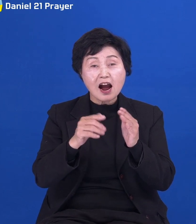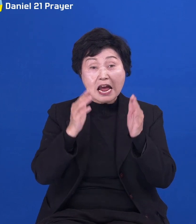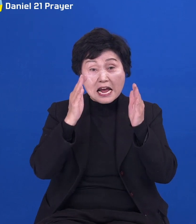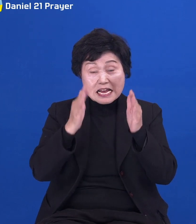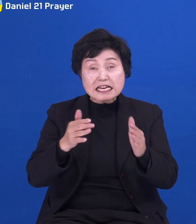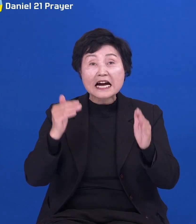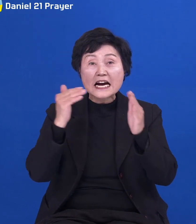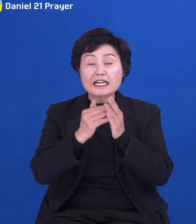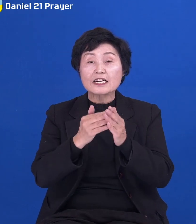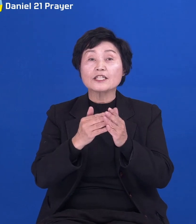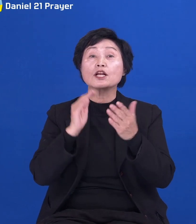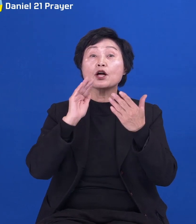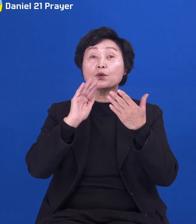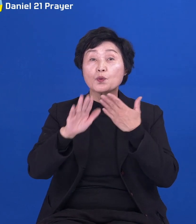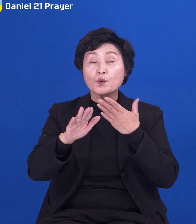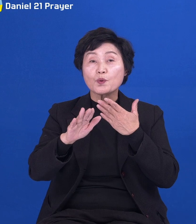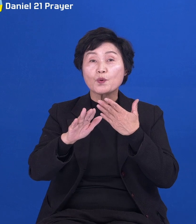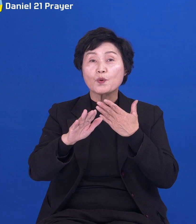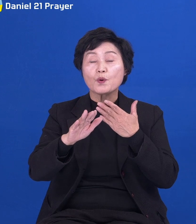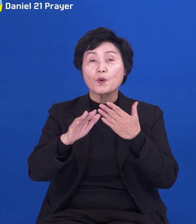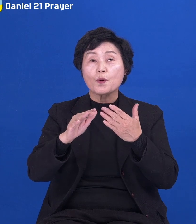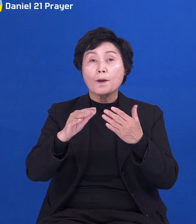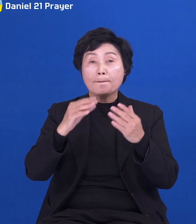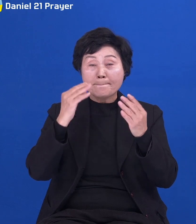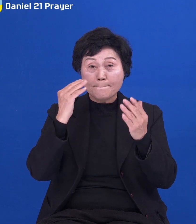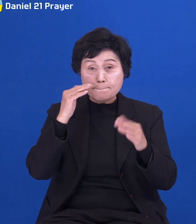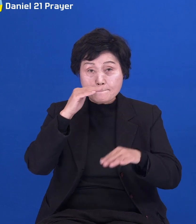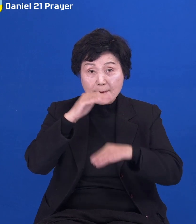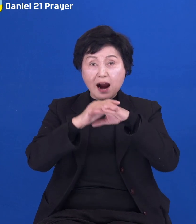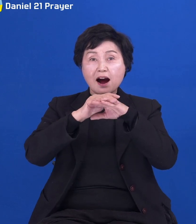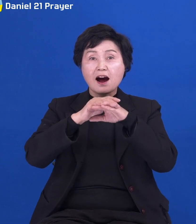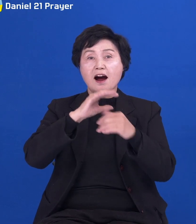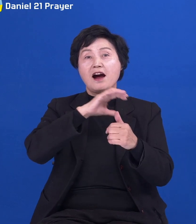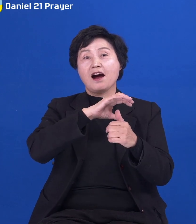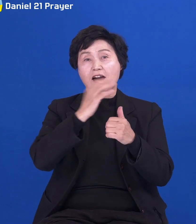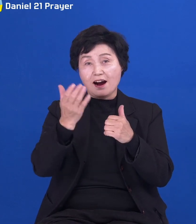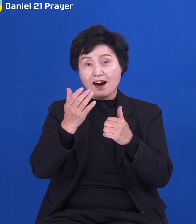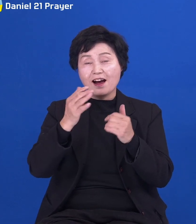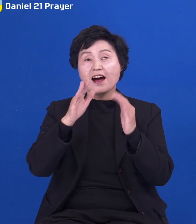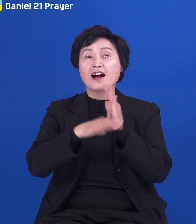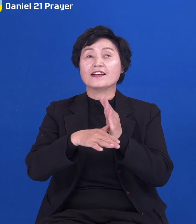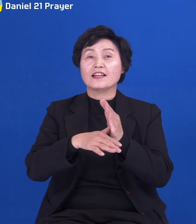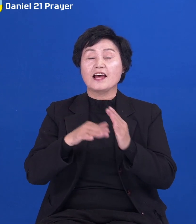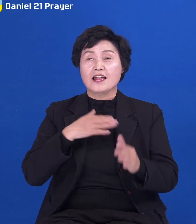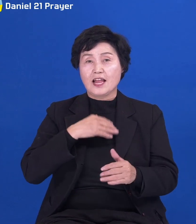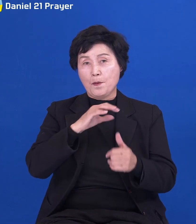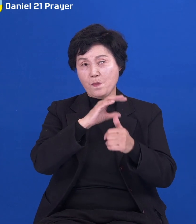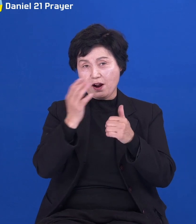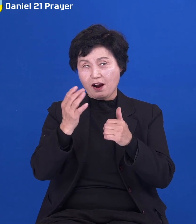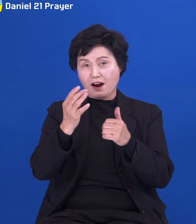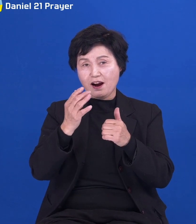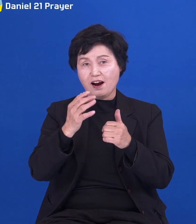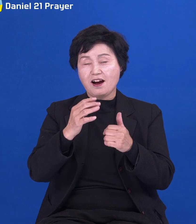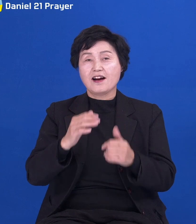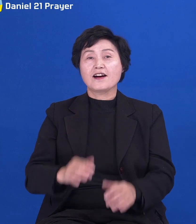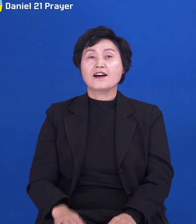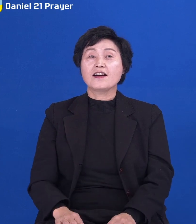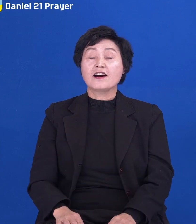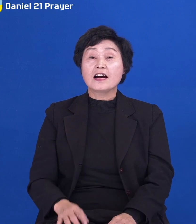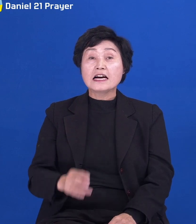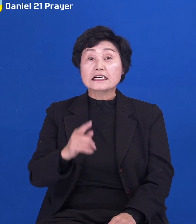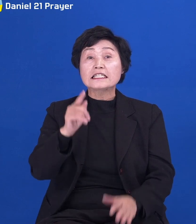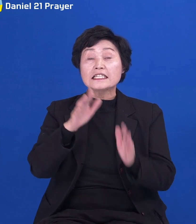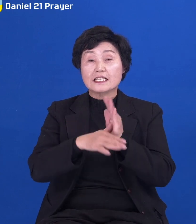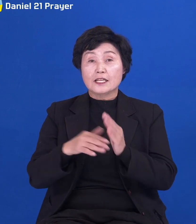2007년 10월 중심경에 만기 석방으로 풀려났어요. 죽지 않고 살아있었던 거죠. 제가 나올 때 저희